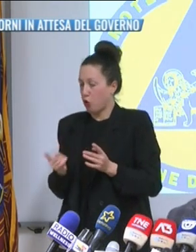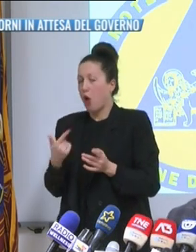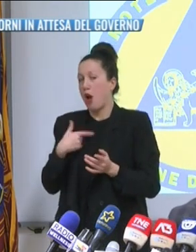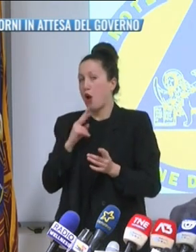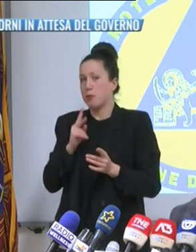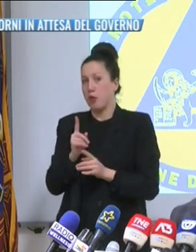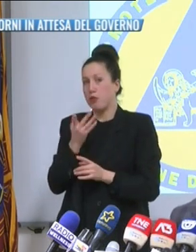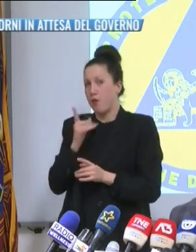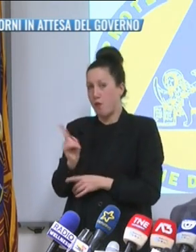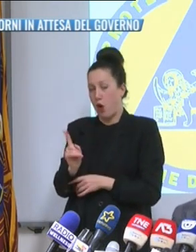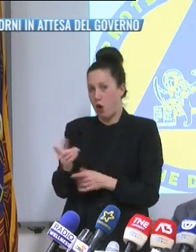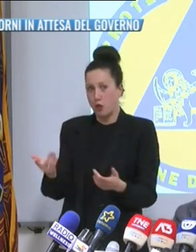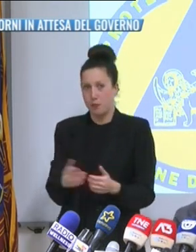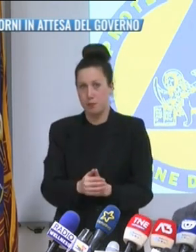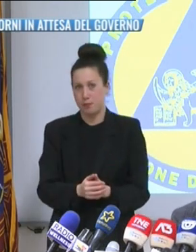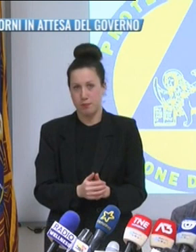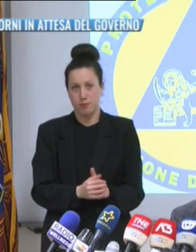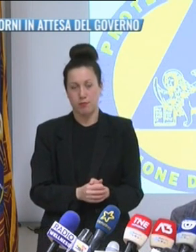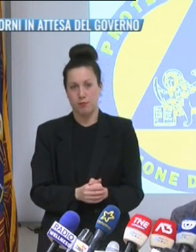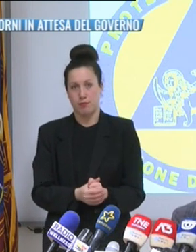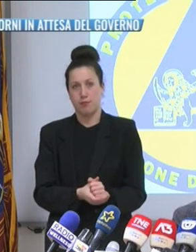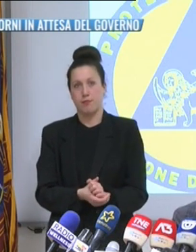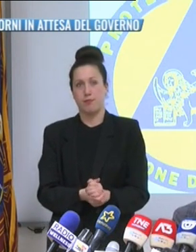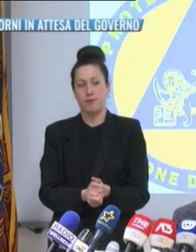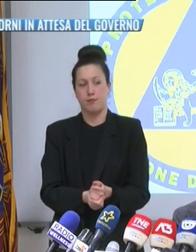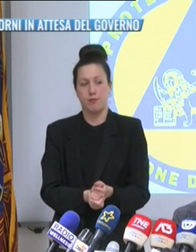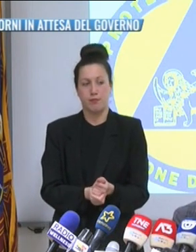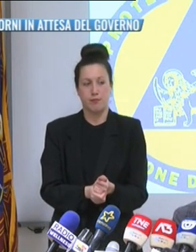guardate. Probabilmente anche che ce li regalino.